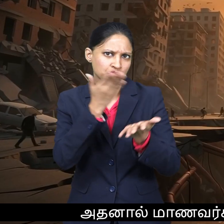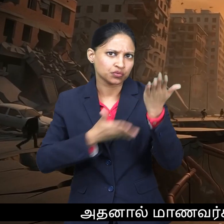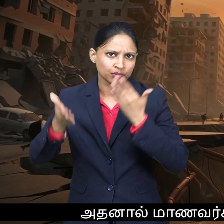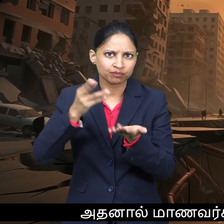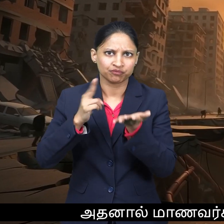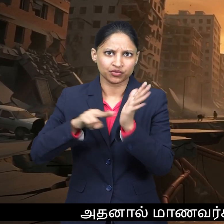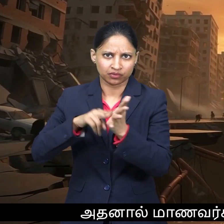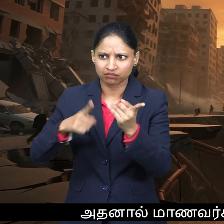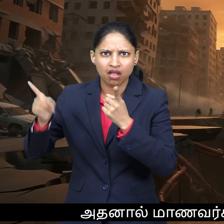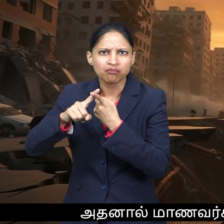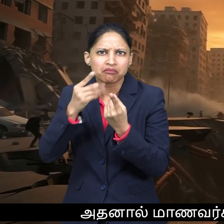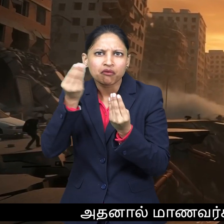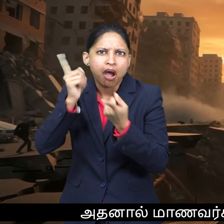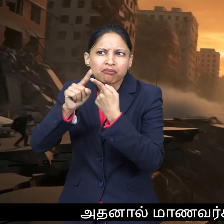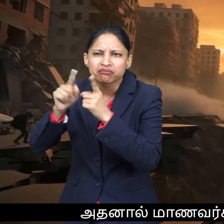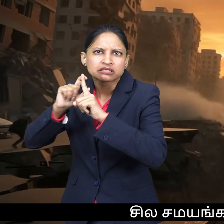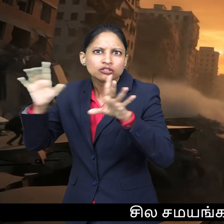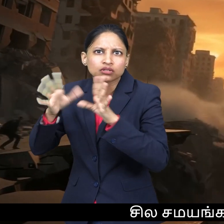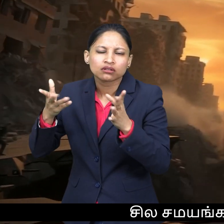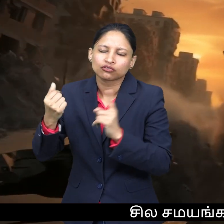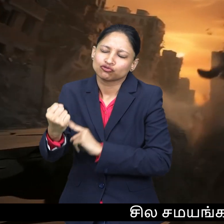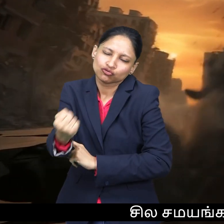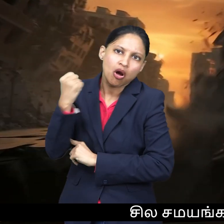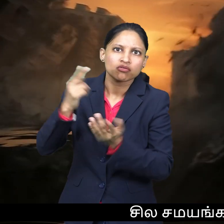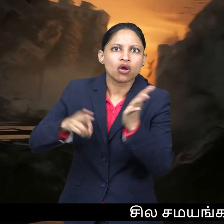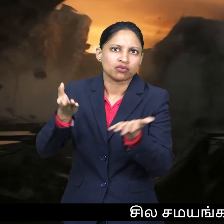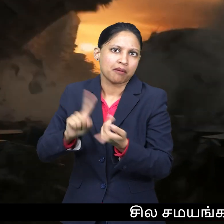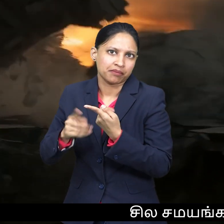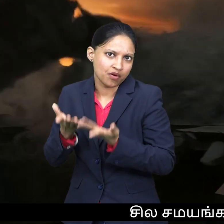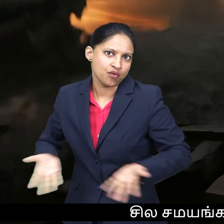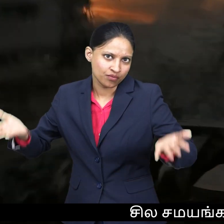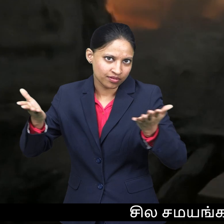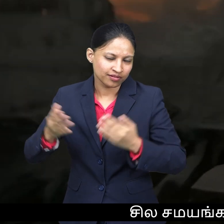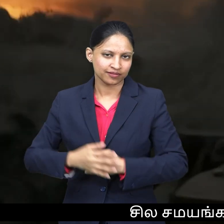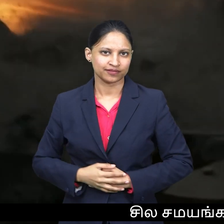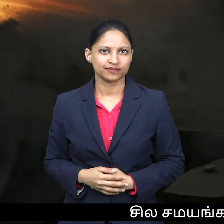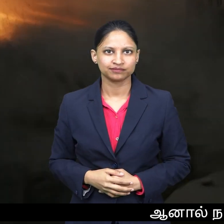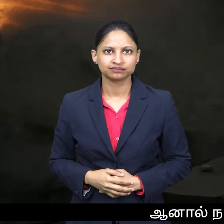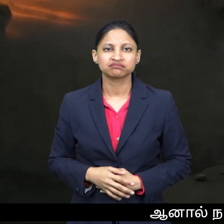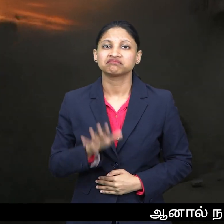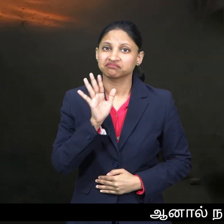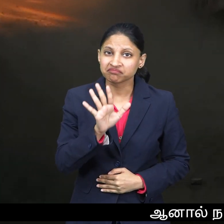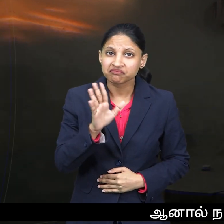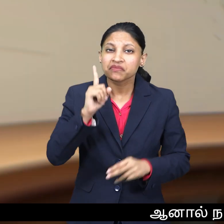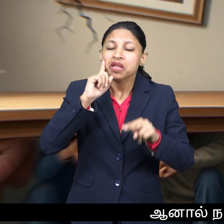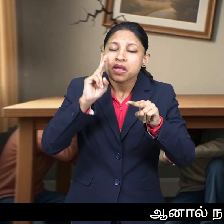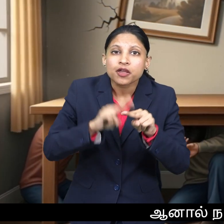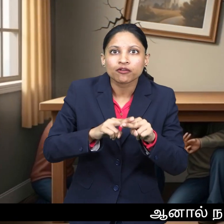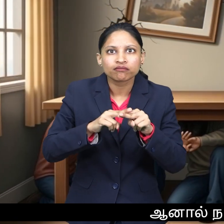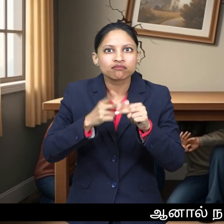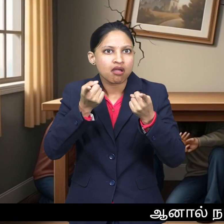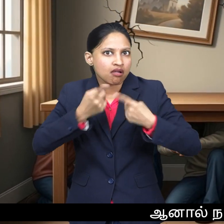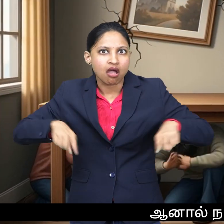அதனால் மாணவர்களே, இயற்கை சக்தி வாய்ந்தது, சில சமயங்களில் கணிக்க முடியாதது. ஆனால் நாம் விழிப்புடன்